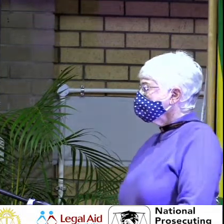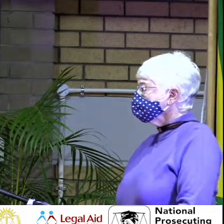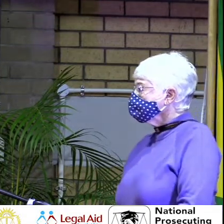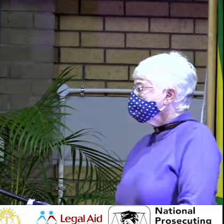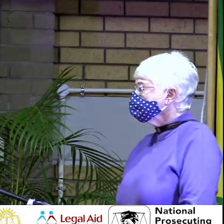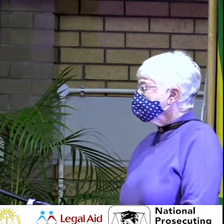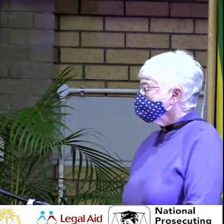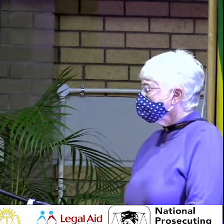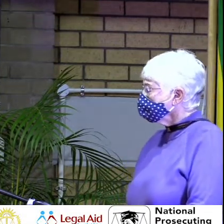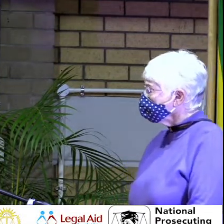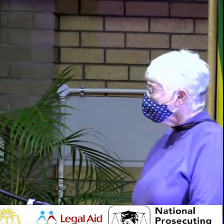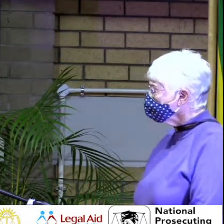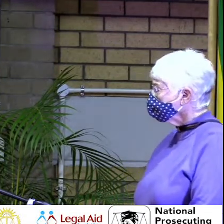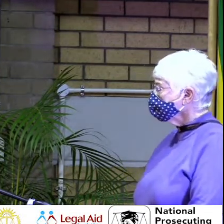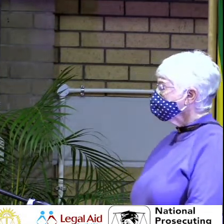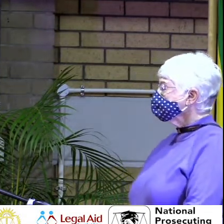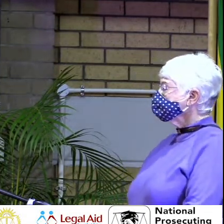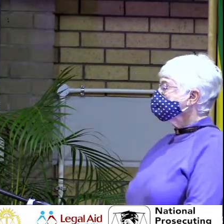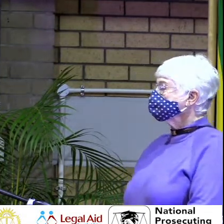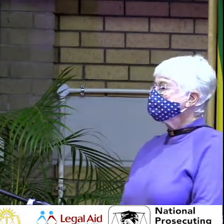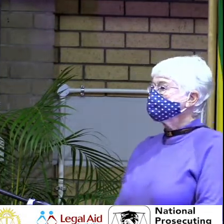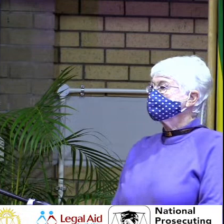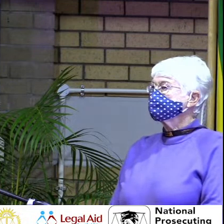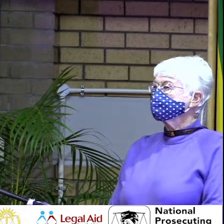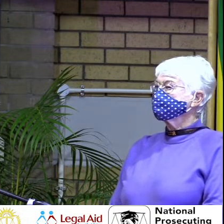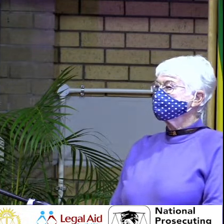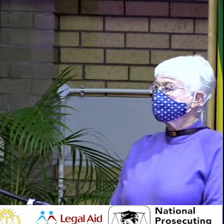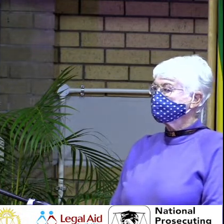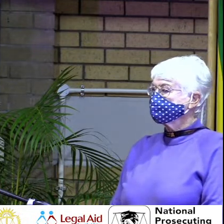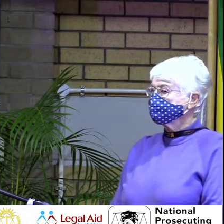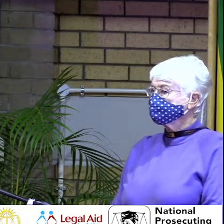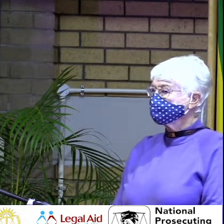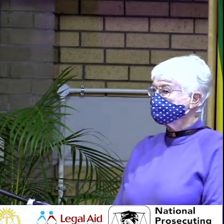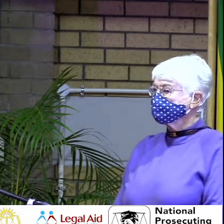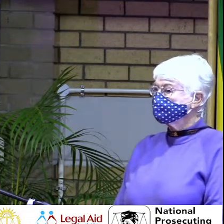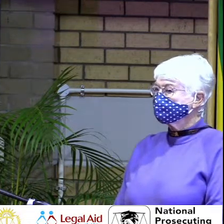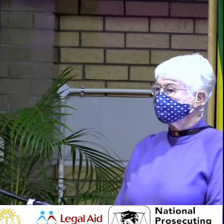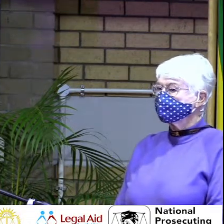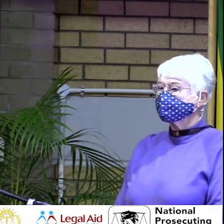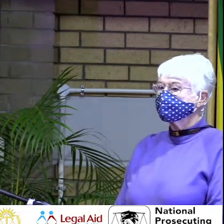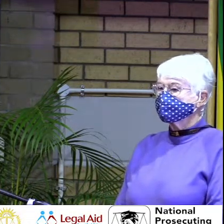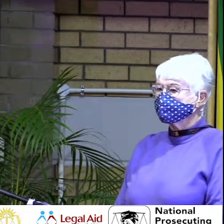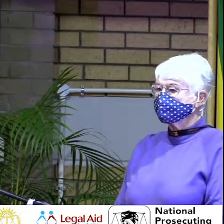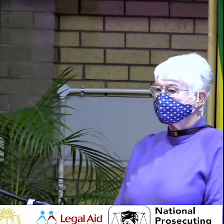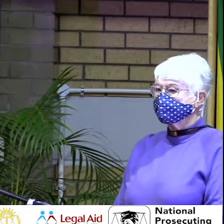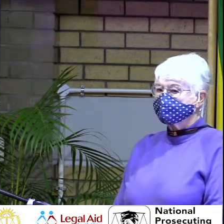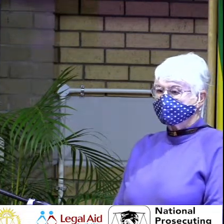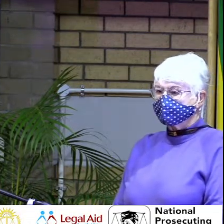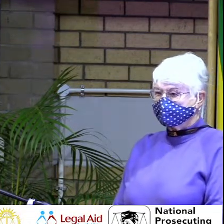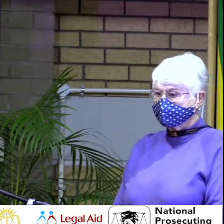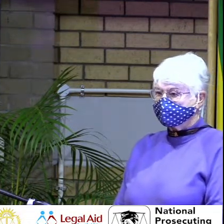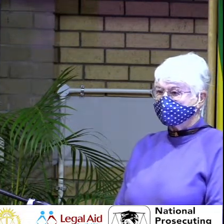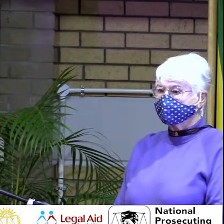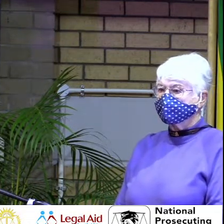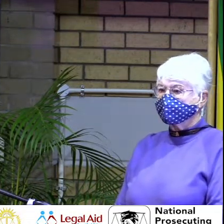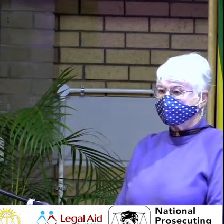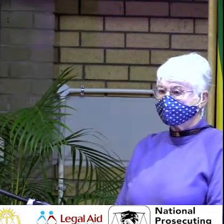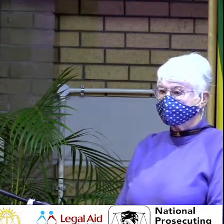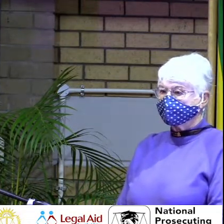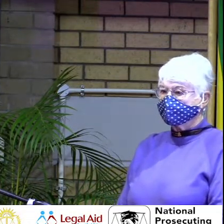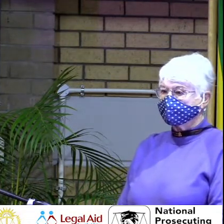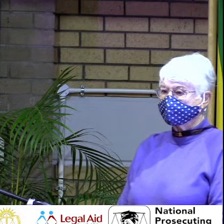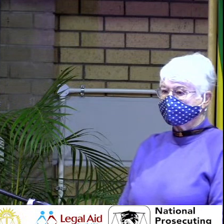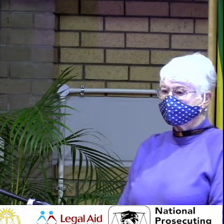ongumama? Mabaxhasane abantu ekuhlaleni makaxhasane omama babaxhasane abantu bongutata bayeke ke ngoku uncedisana ke